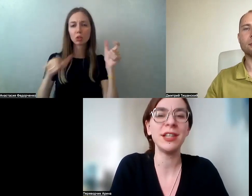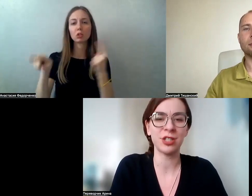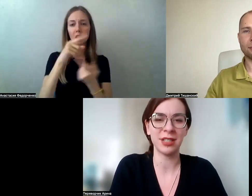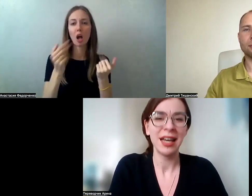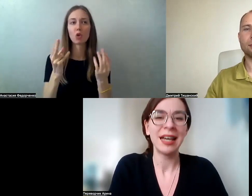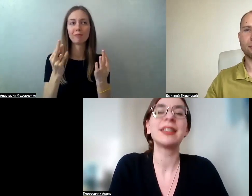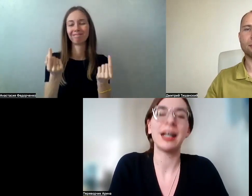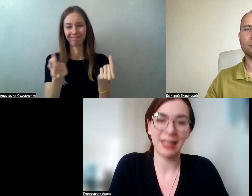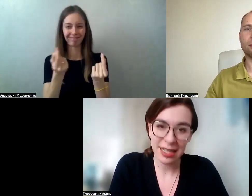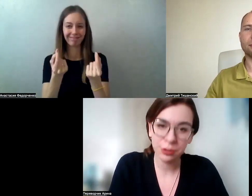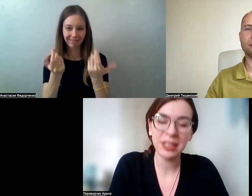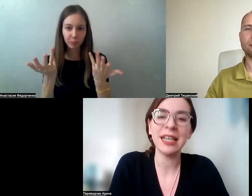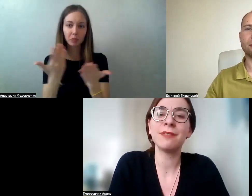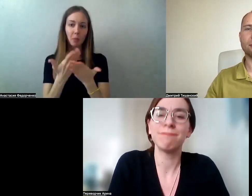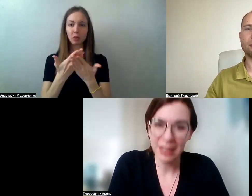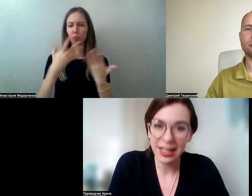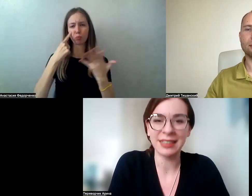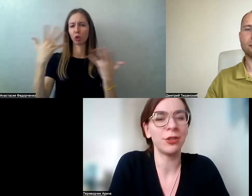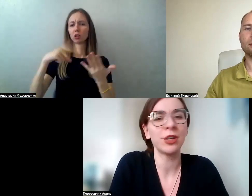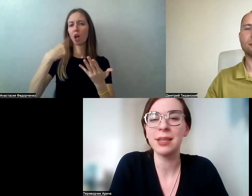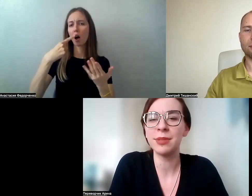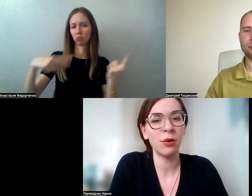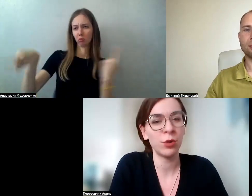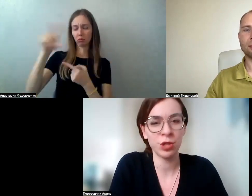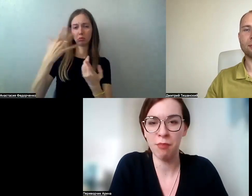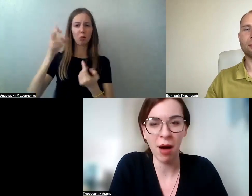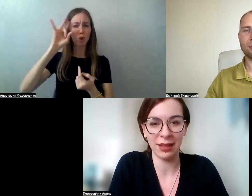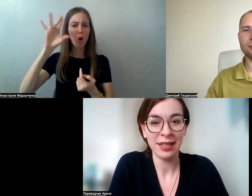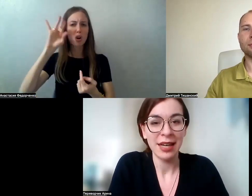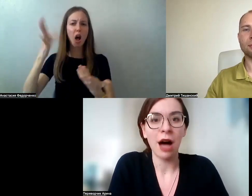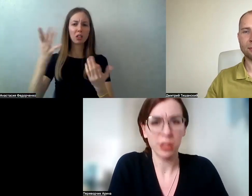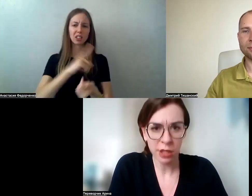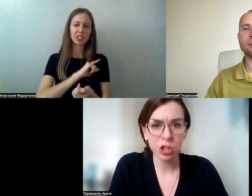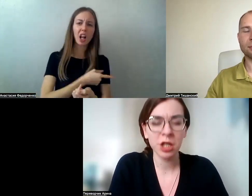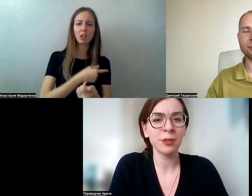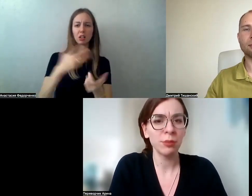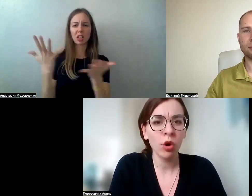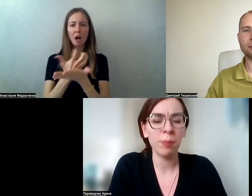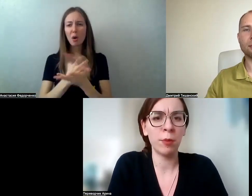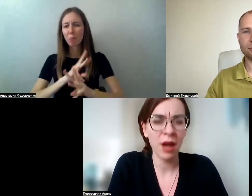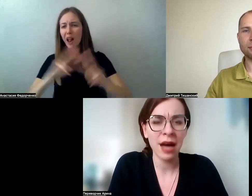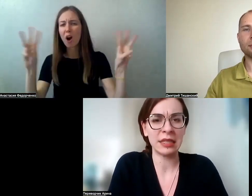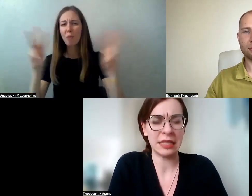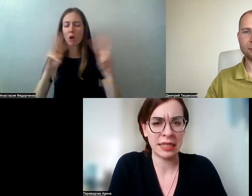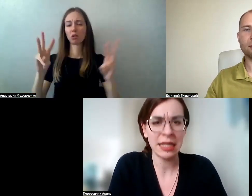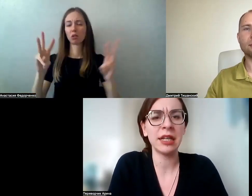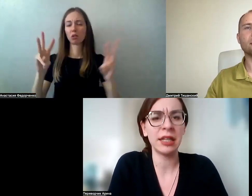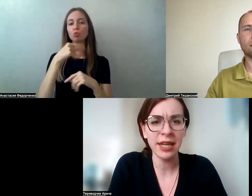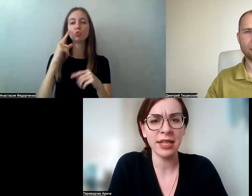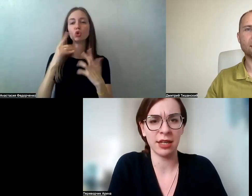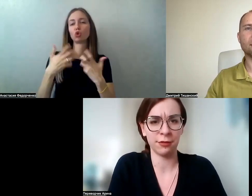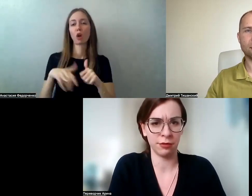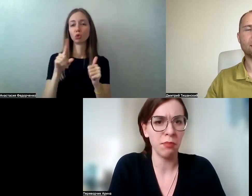сильную личность. Да, есть глухие, классные, но их на самом деле очень мало. Слышащих просто много популярных,